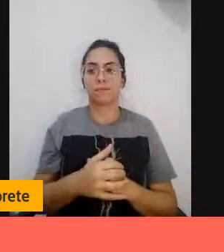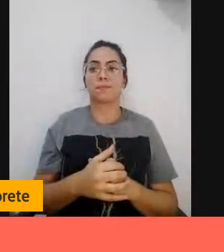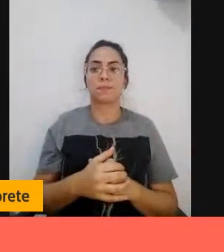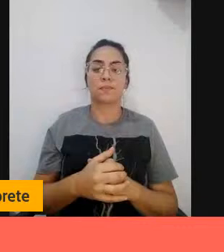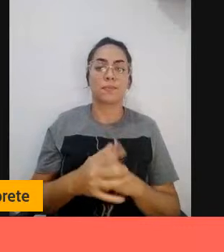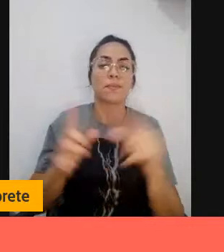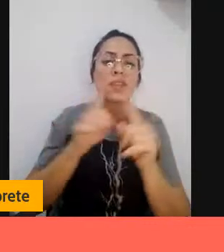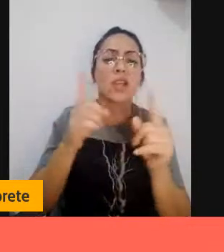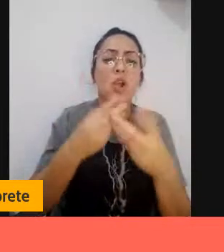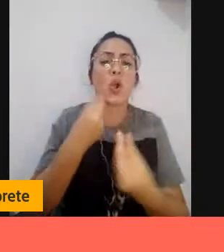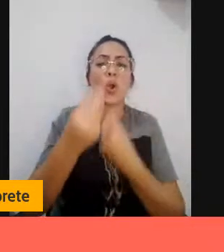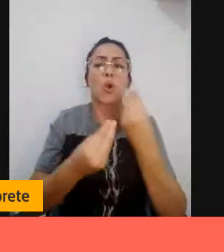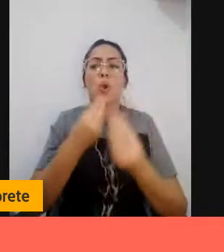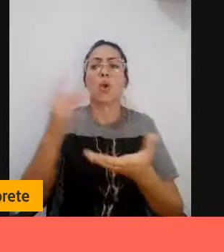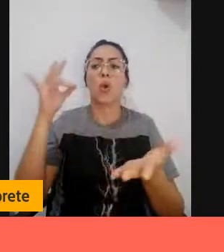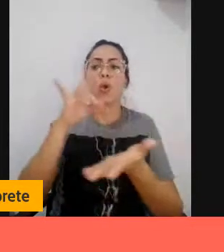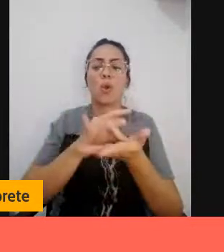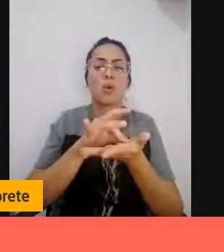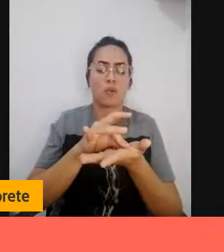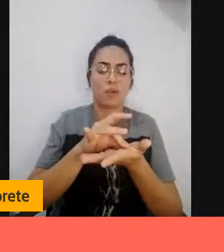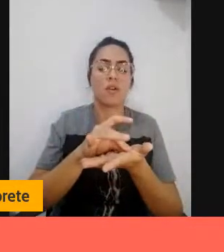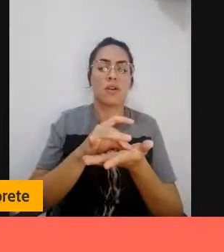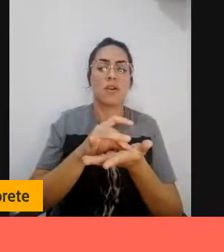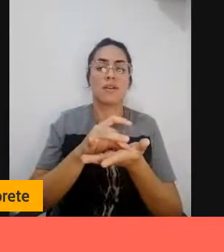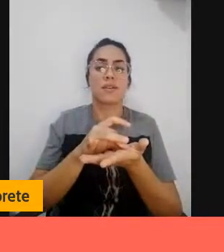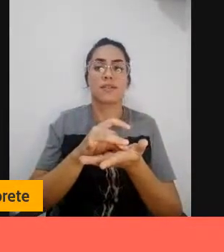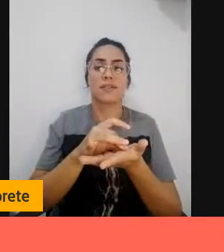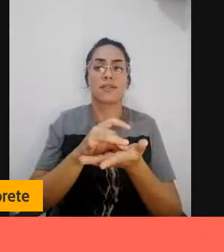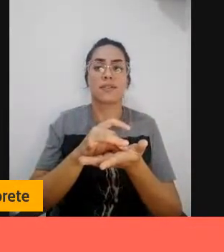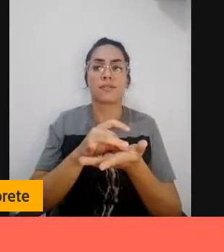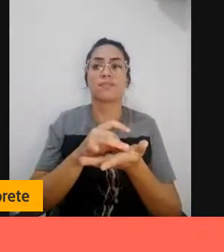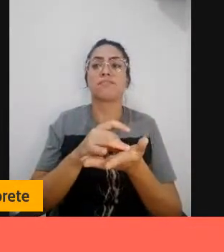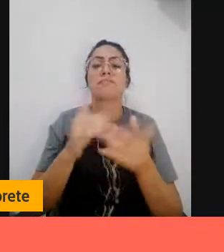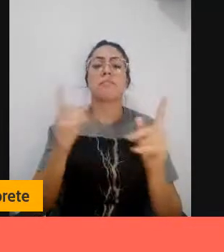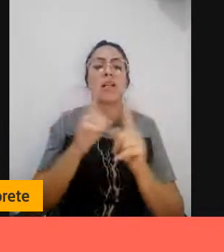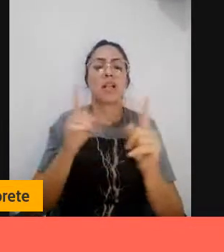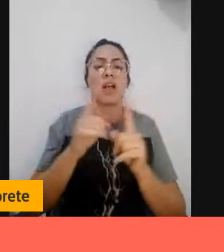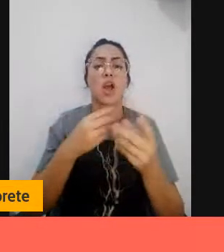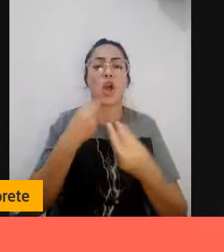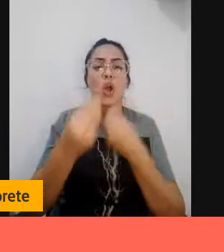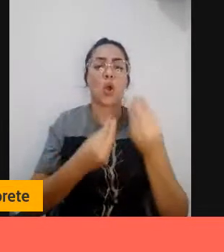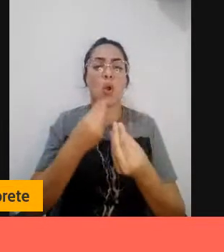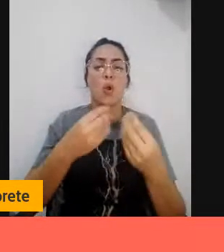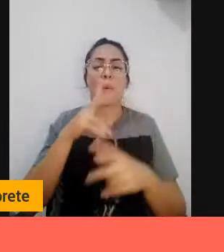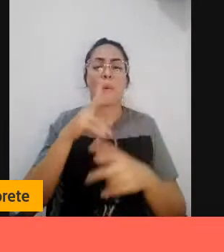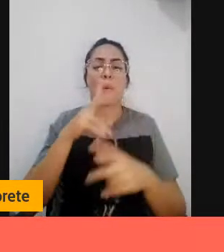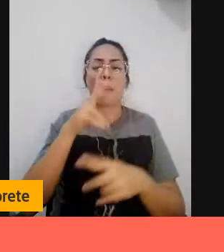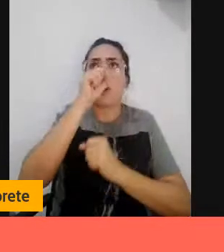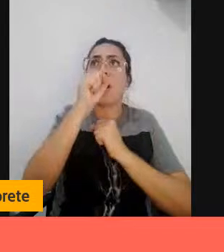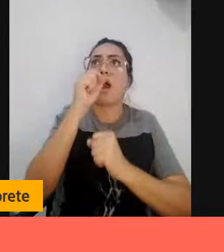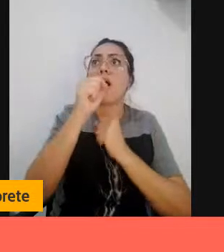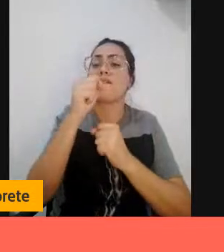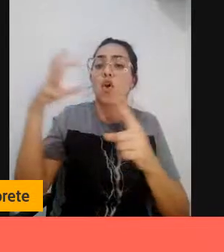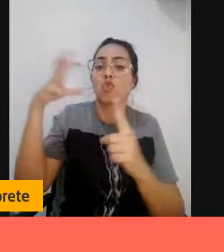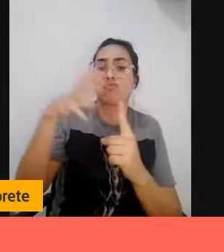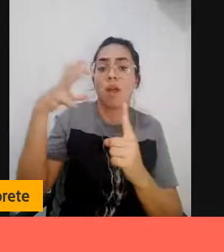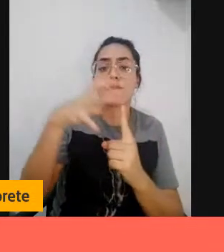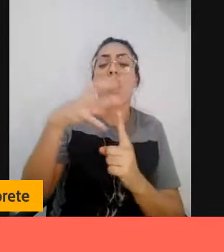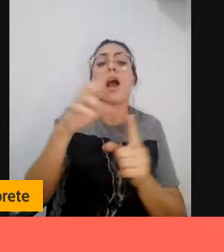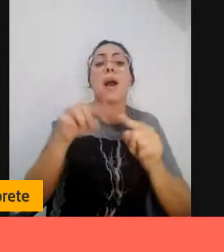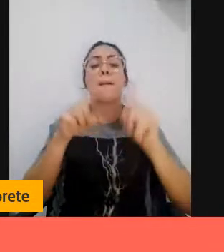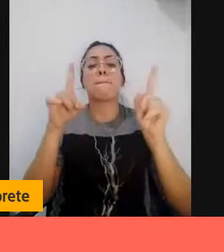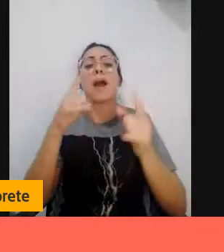um fator produtivo, nem como uma força produtiva, mas como uma